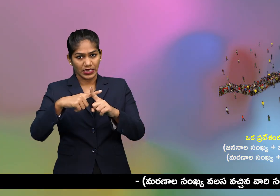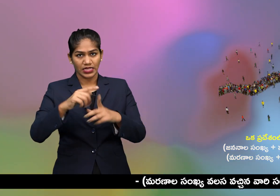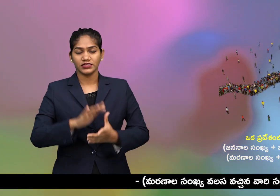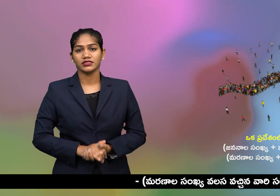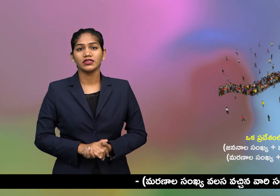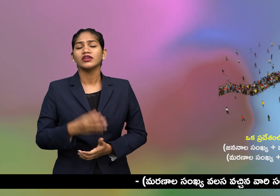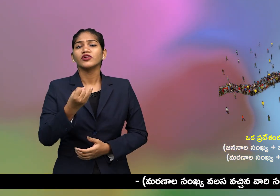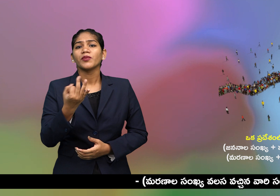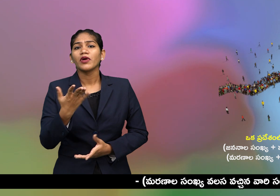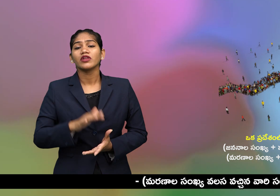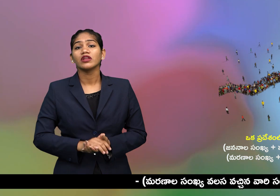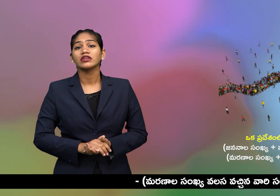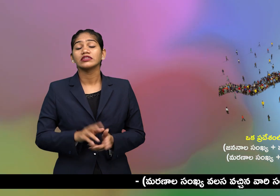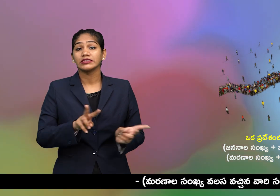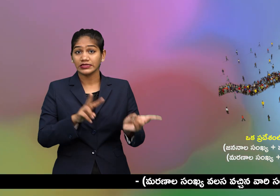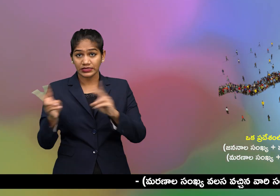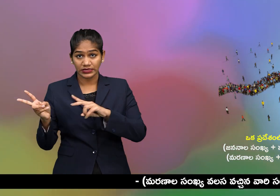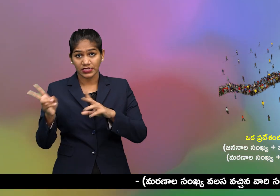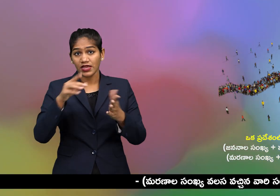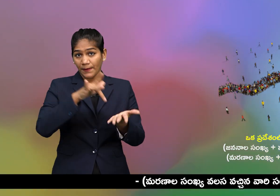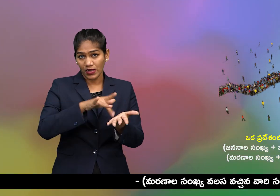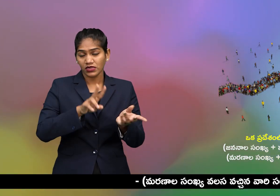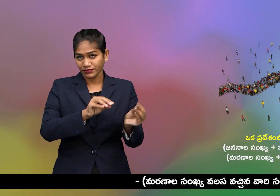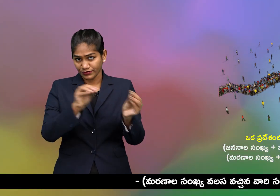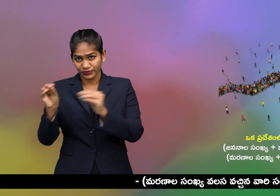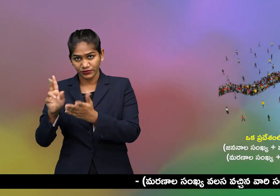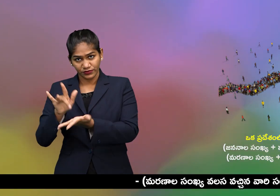మైనస్ మరణాల సంఖ్య బయట వలస వచ్చిన వారి సంఖ్య.